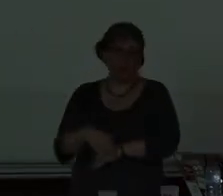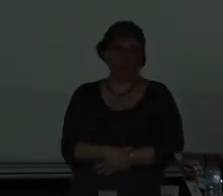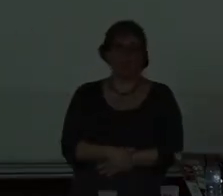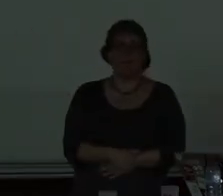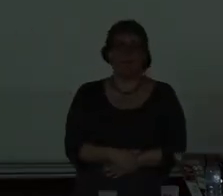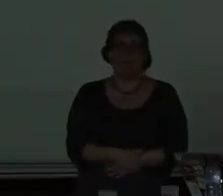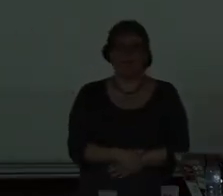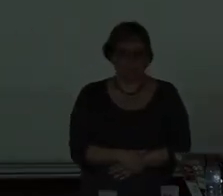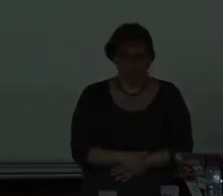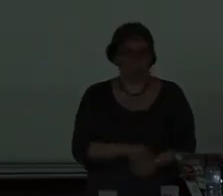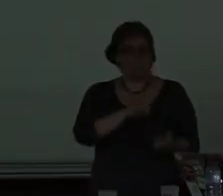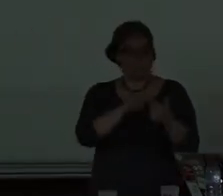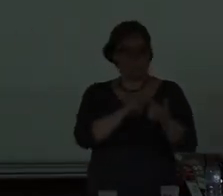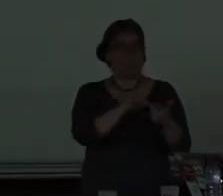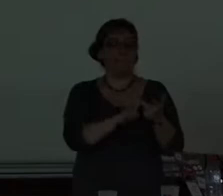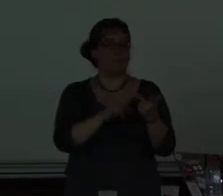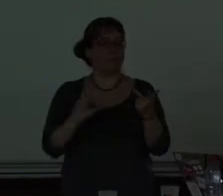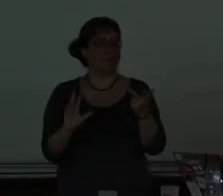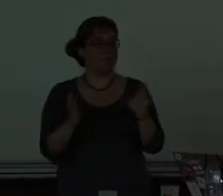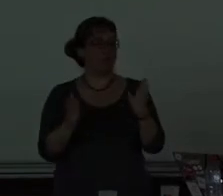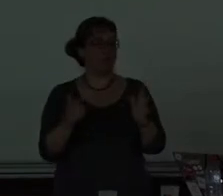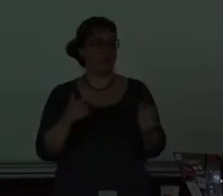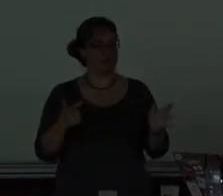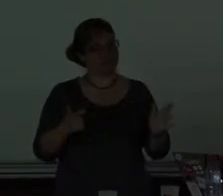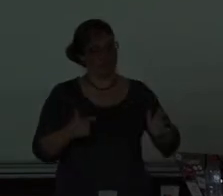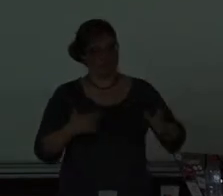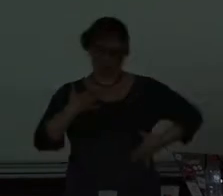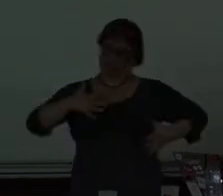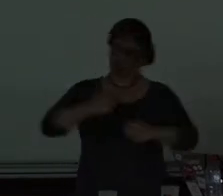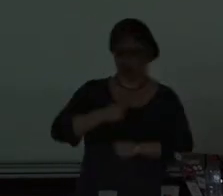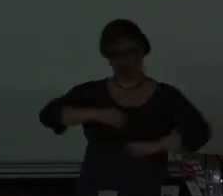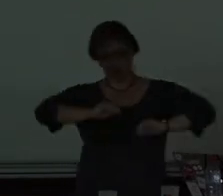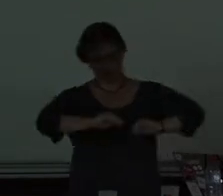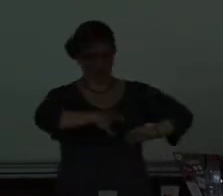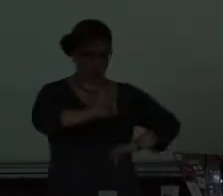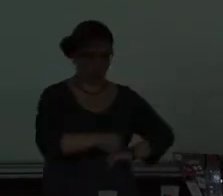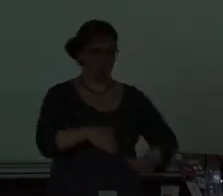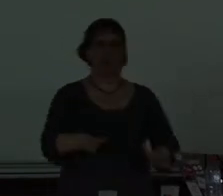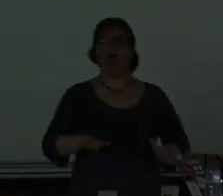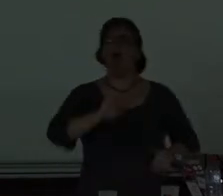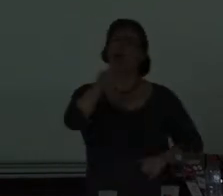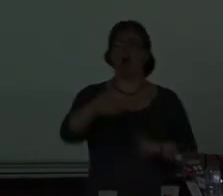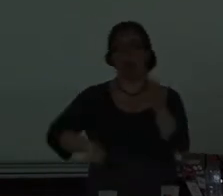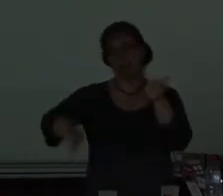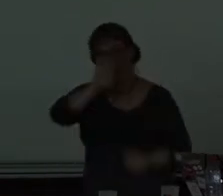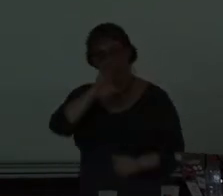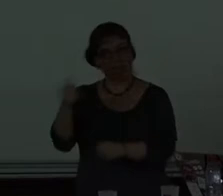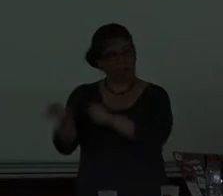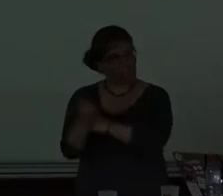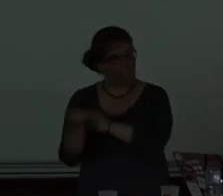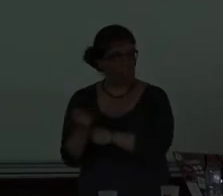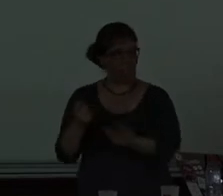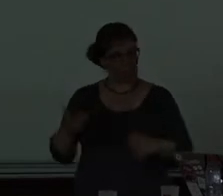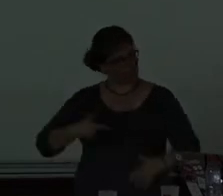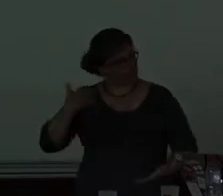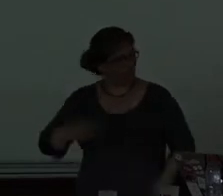Vous avez peut-être peur des critiques. Vous dites peut-être, alors moi je veux bien, mais par contre, j'ai pas envie qu'un lecteur un peu énervé me dise